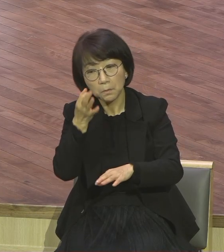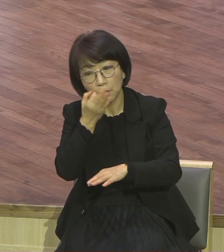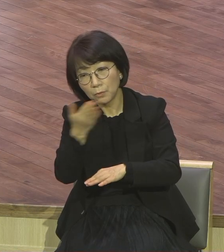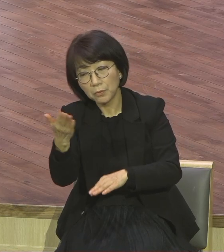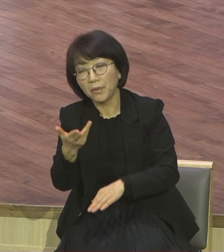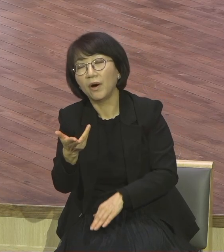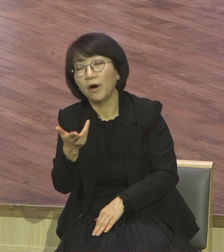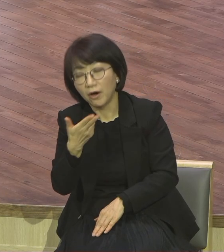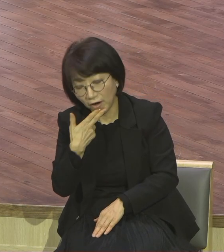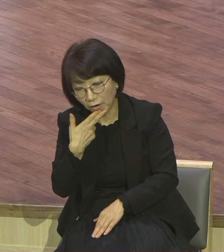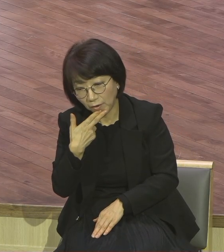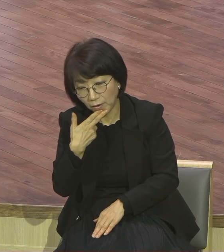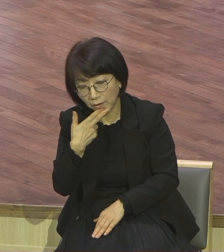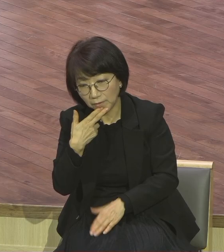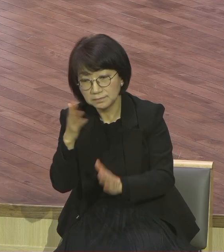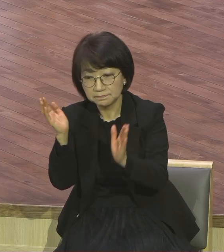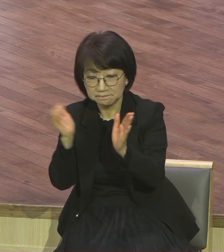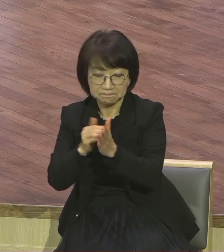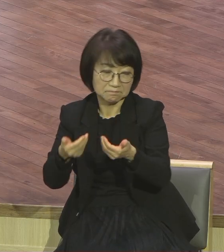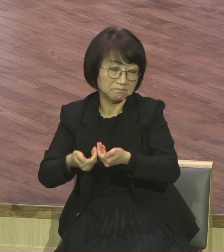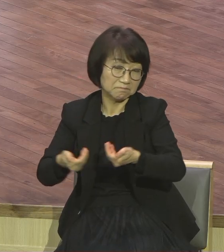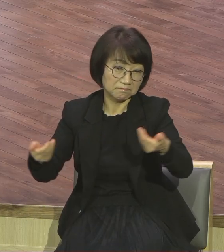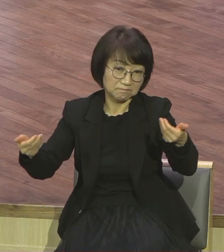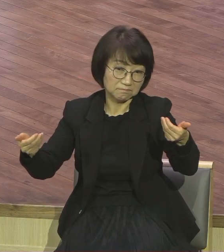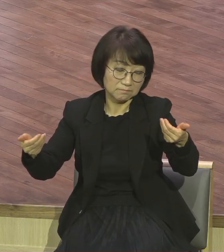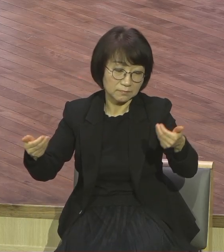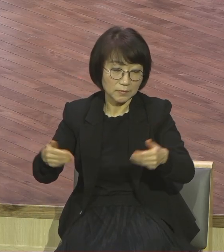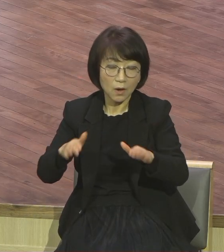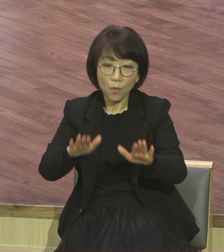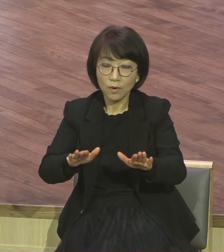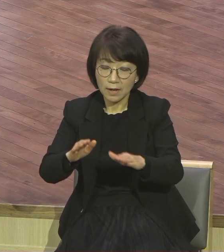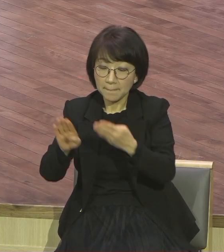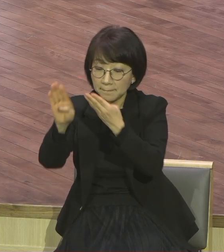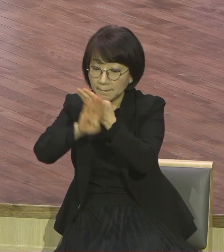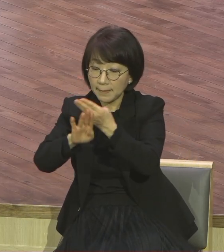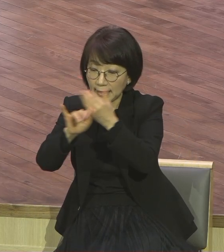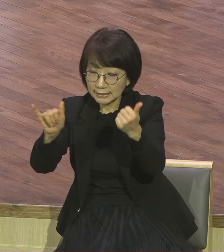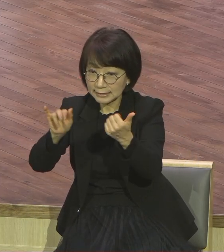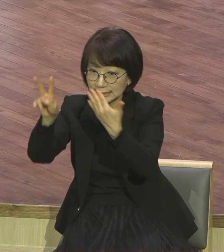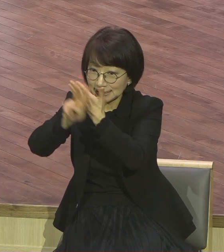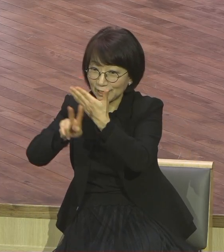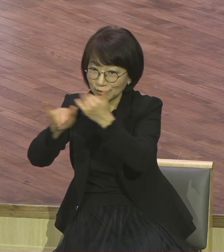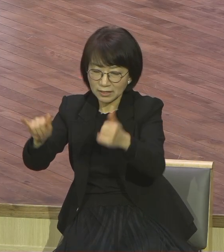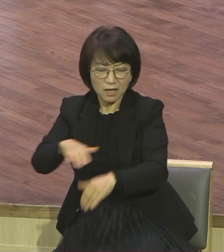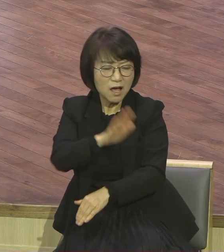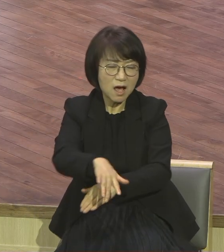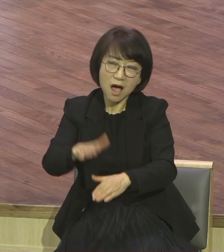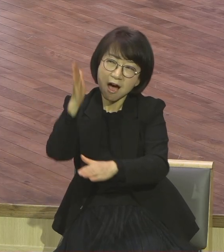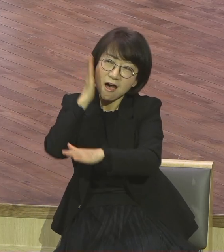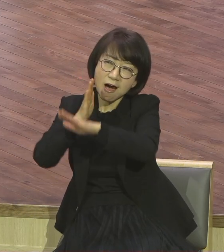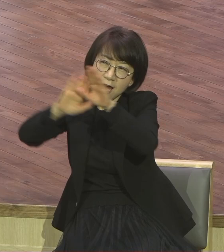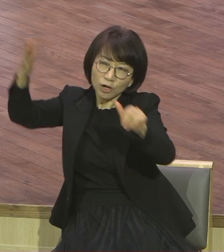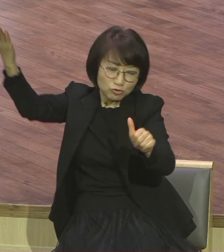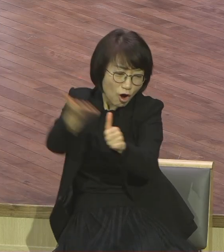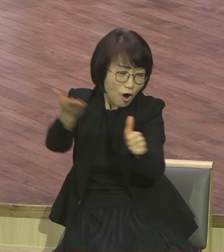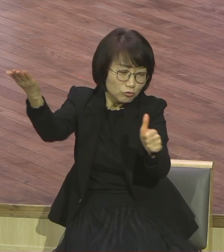하늘로부터 오는 표적을 요청했던 바르생과 서기관들을 향해서 예수님께서 보여주실 표적이 뭐라 하세요?